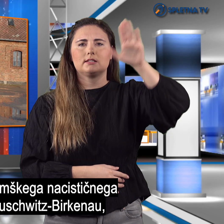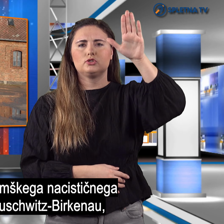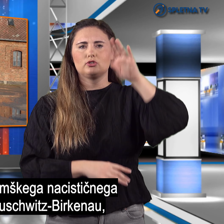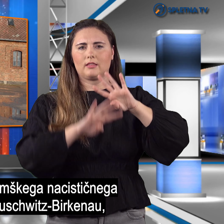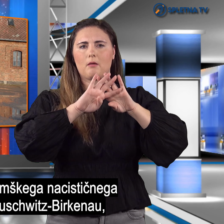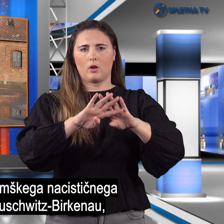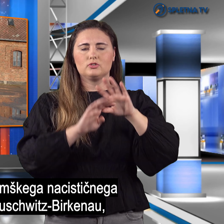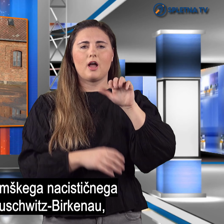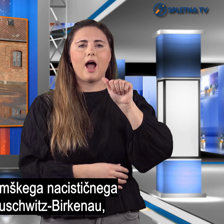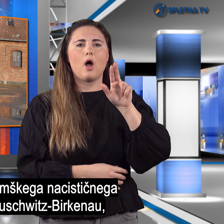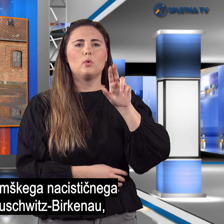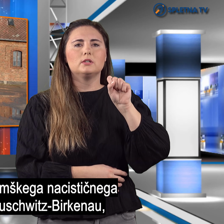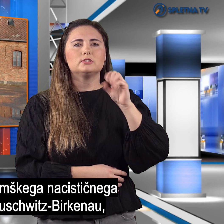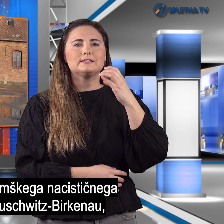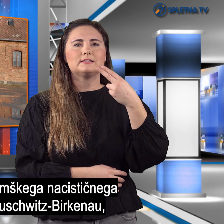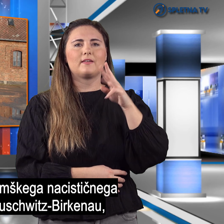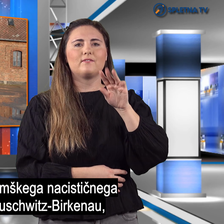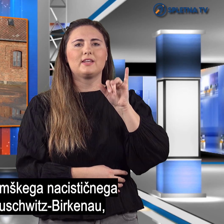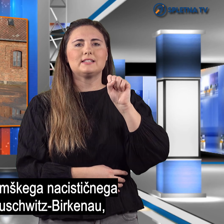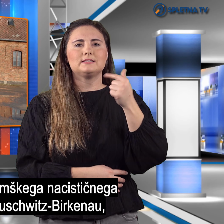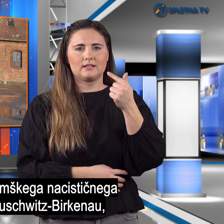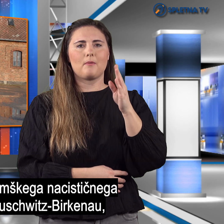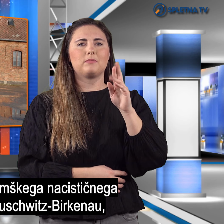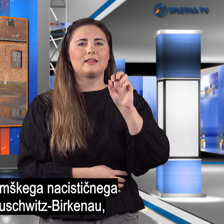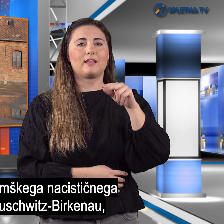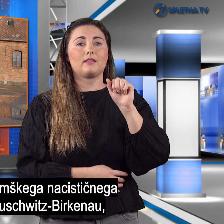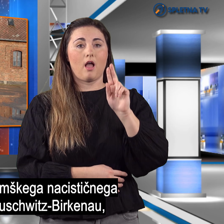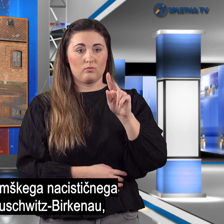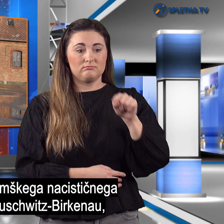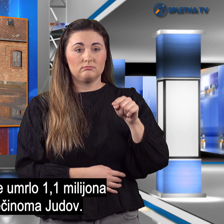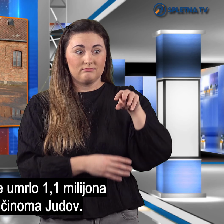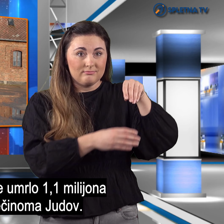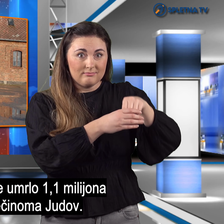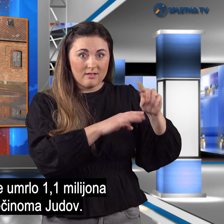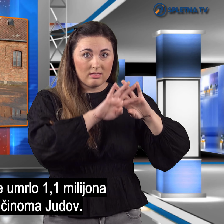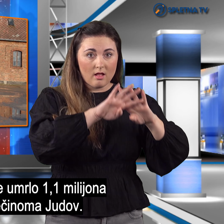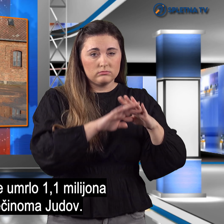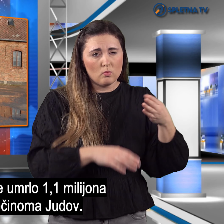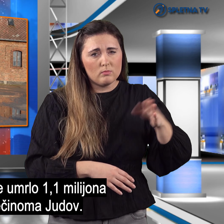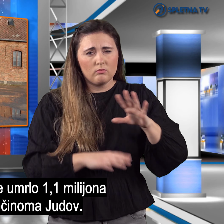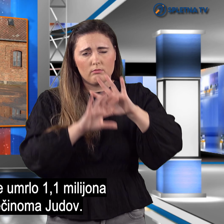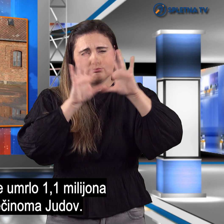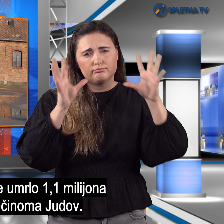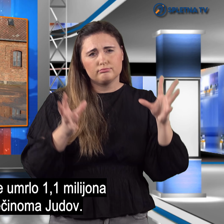Auschwitz-Birkenau, v katerem je umrlo 1,1 milijona ljudi, večinoma Judov.